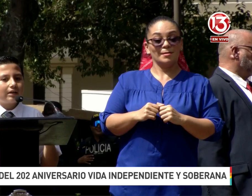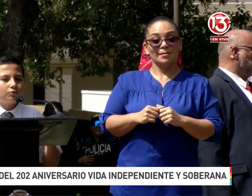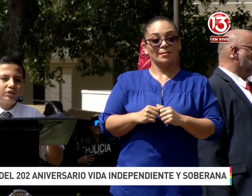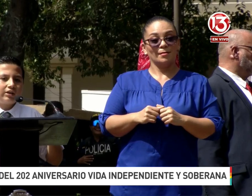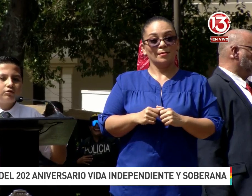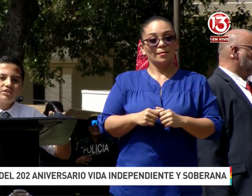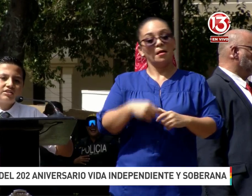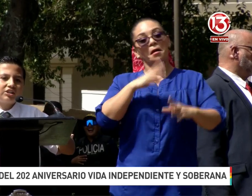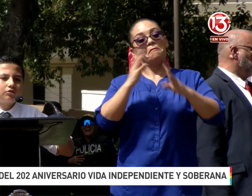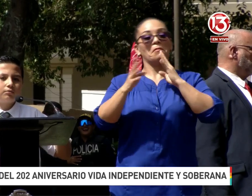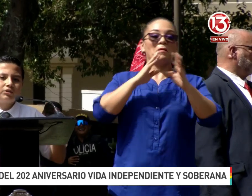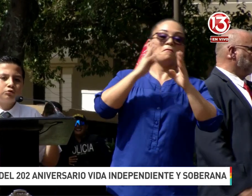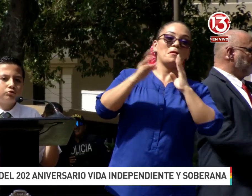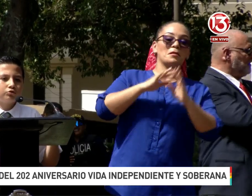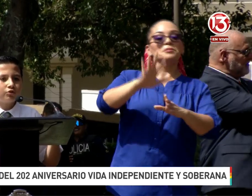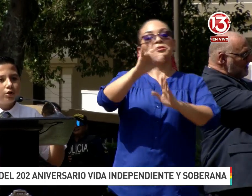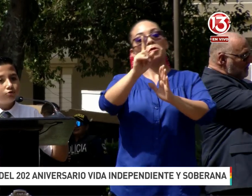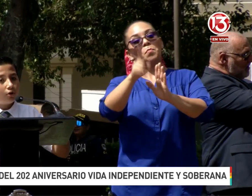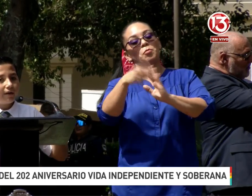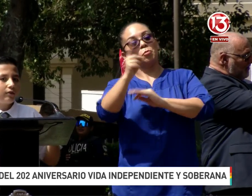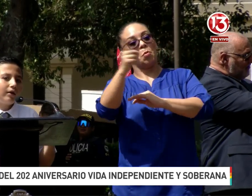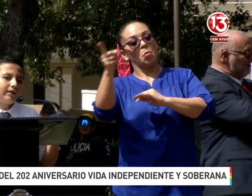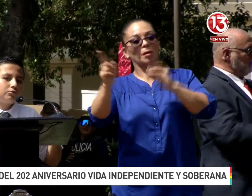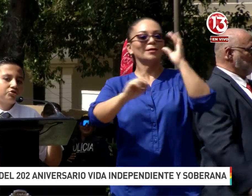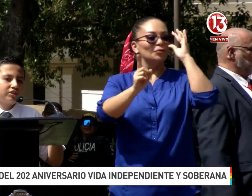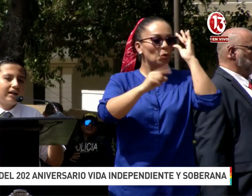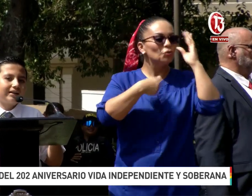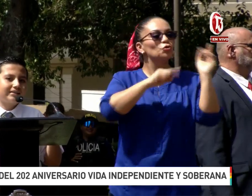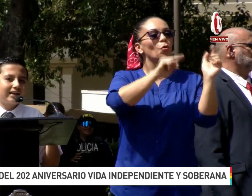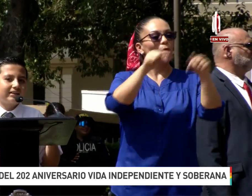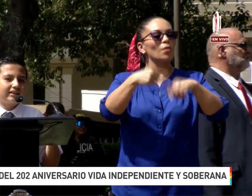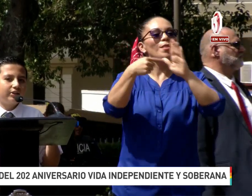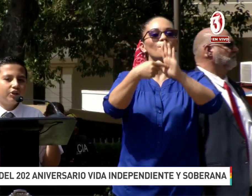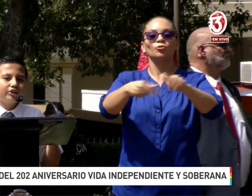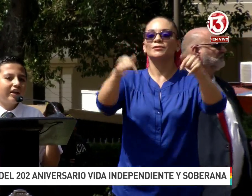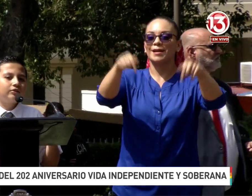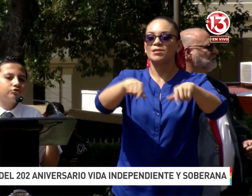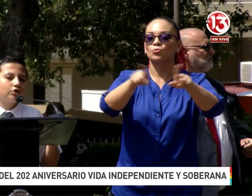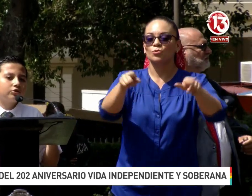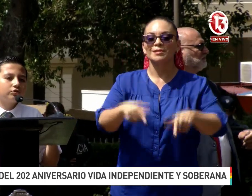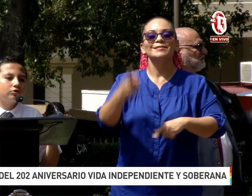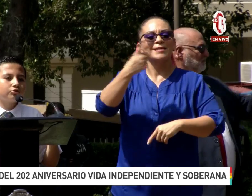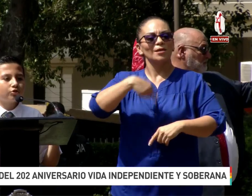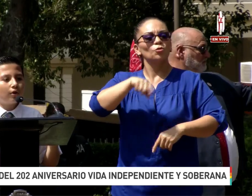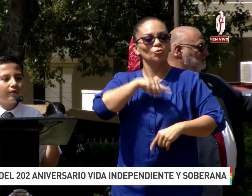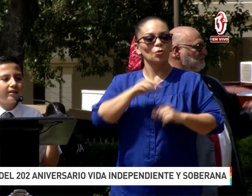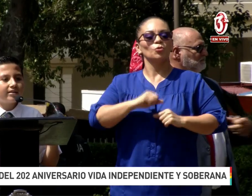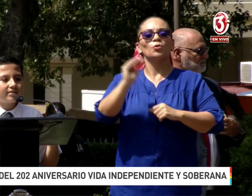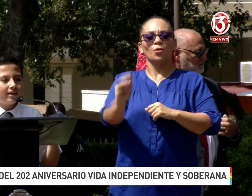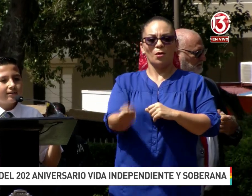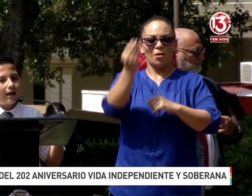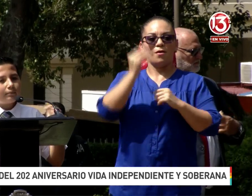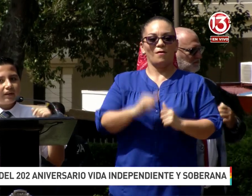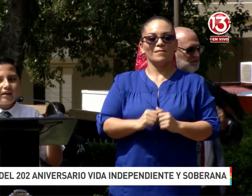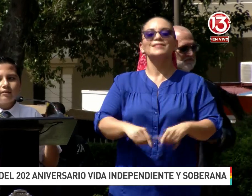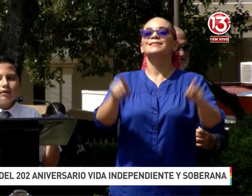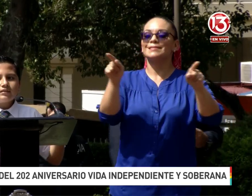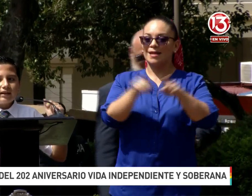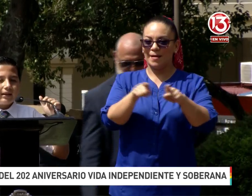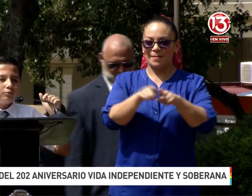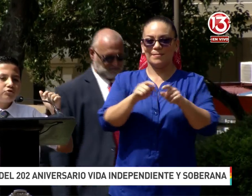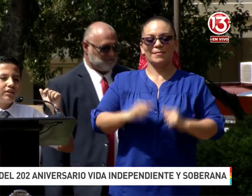un sermoneo de 5 minutos. Yo vengo a demostrarles aquí que nosotros los jóvenes